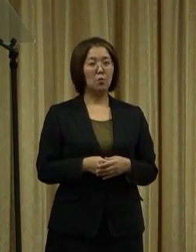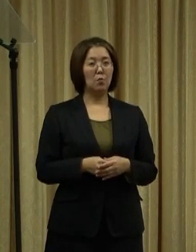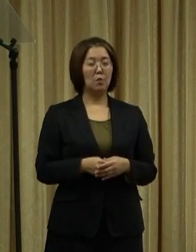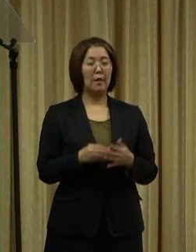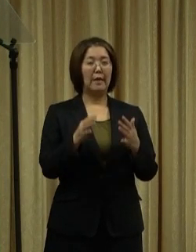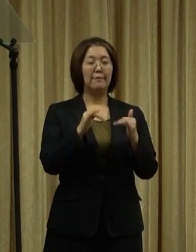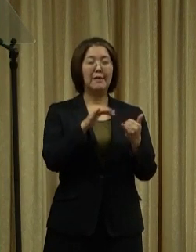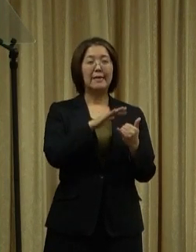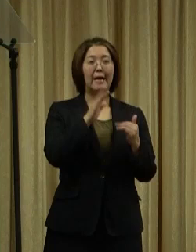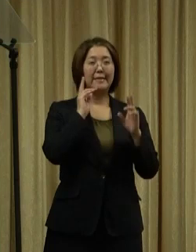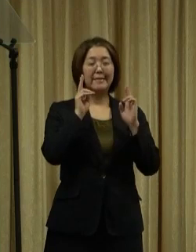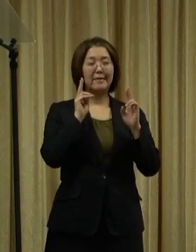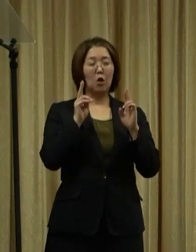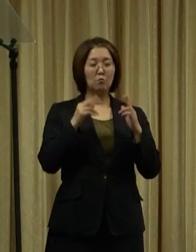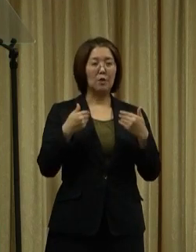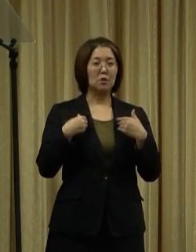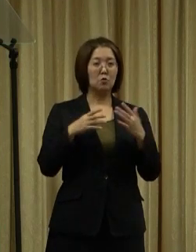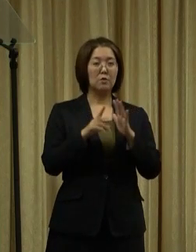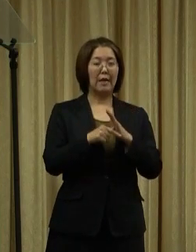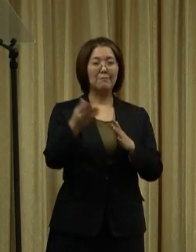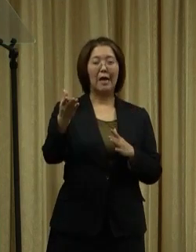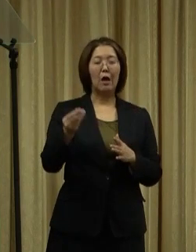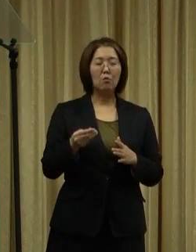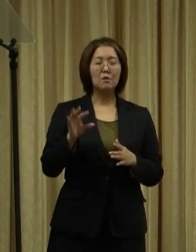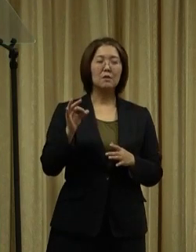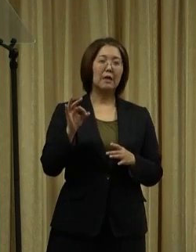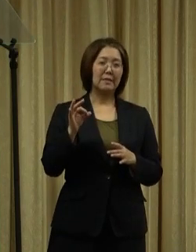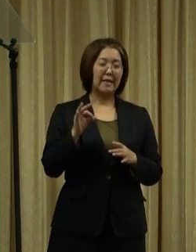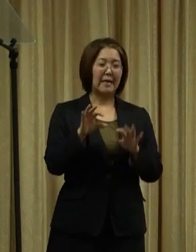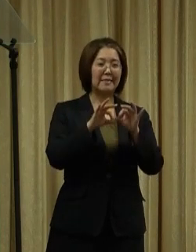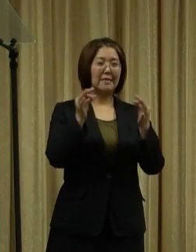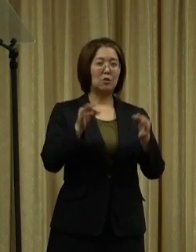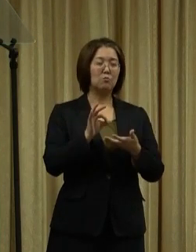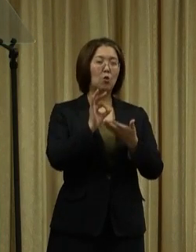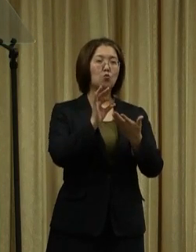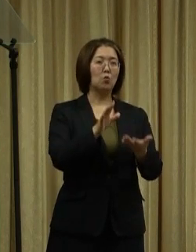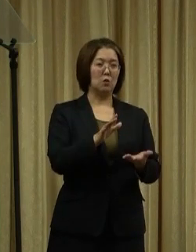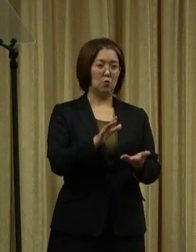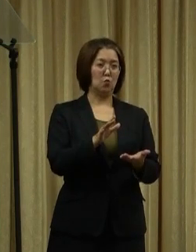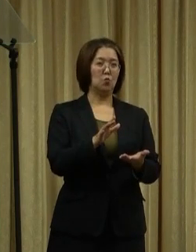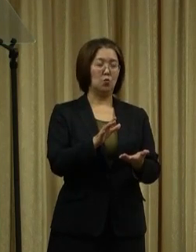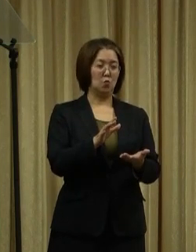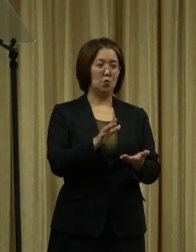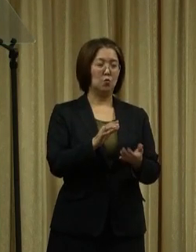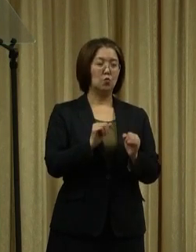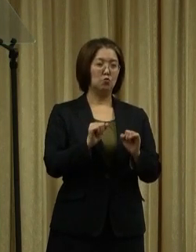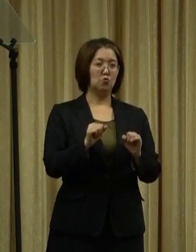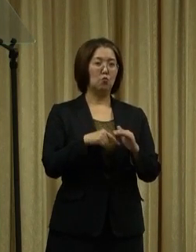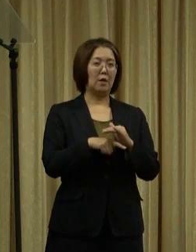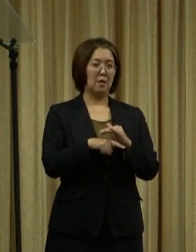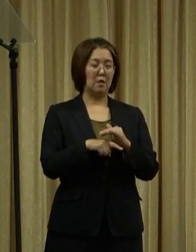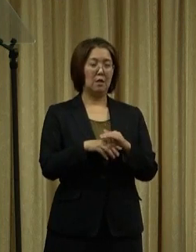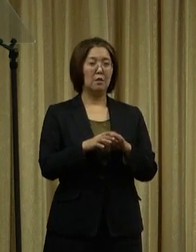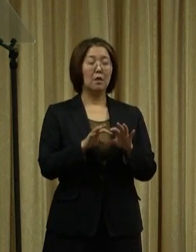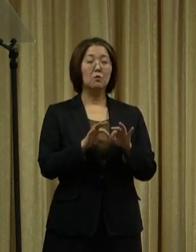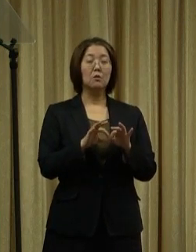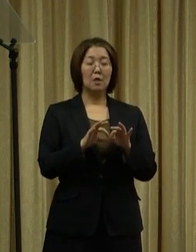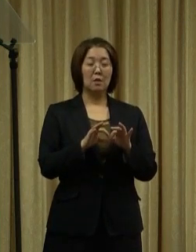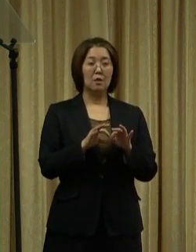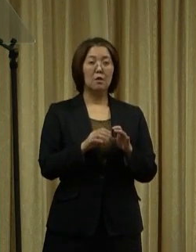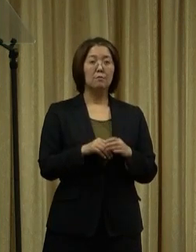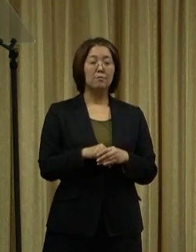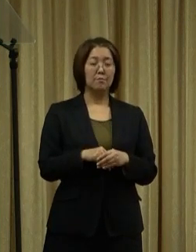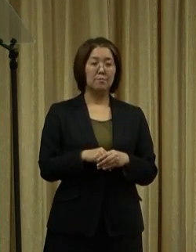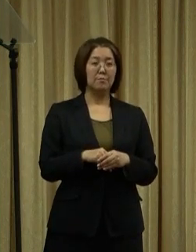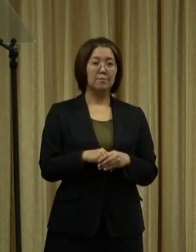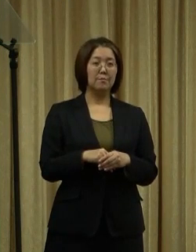民間企業だって必要ならば借金をして、設備投資もしたり、するわけでありますから、アリバイバンドを